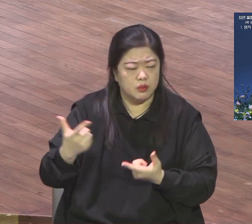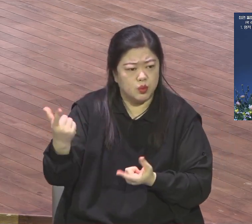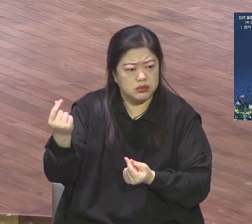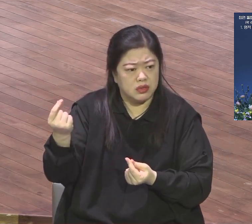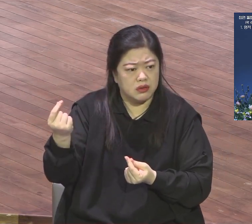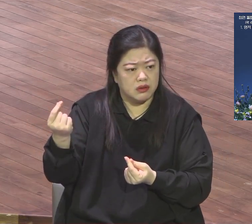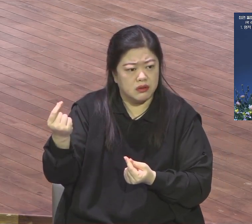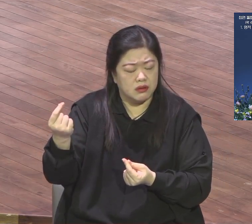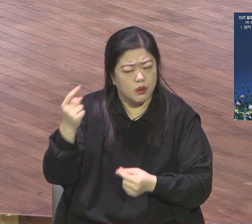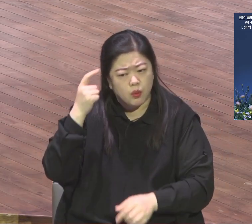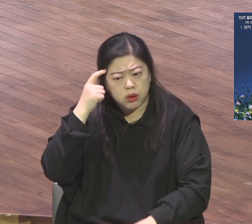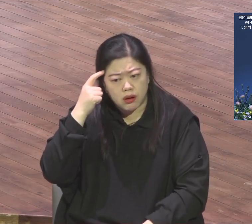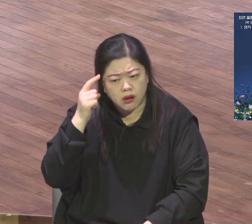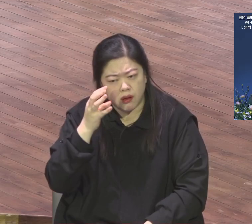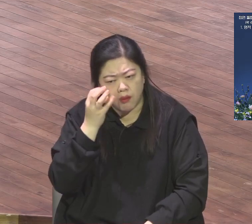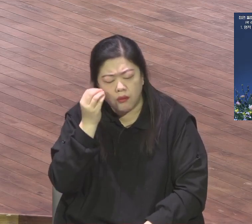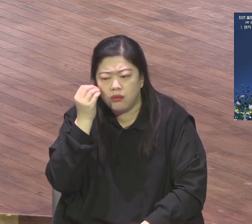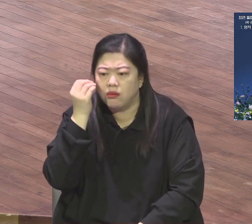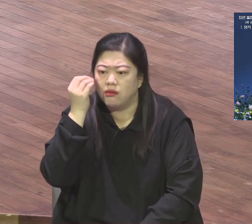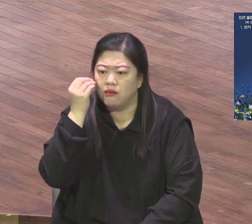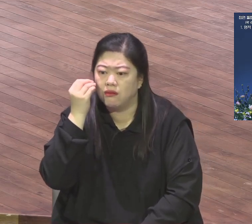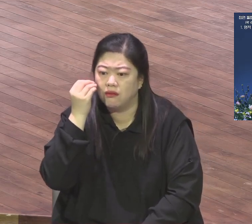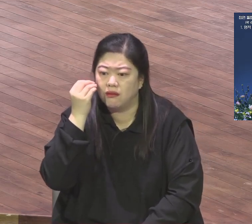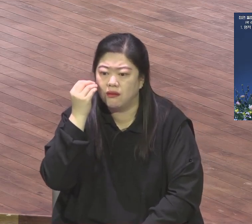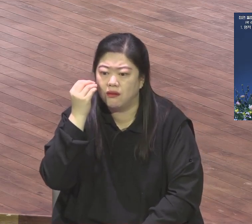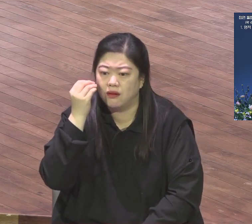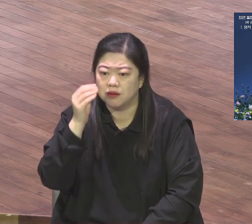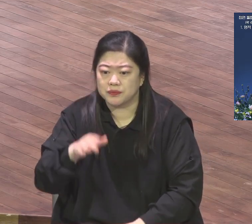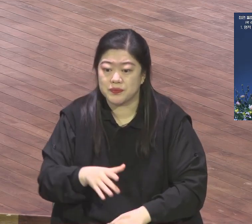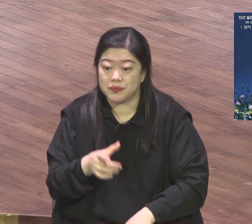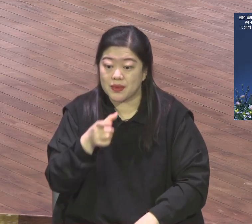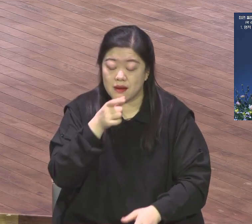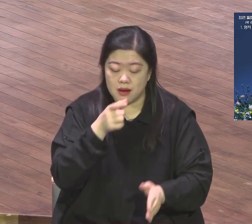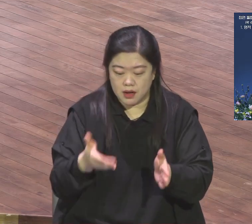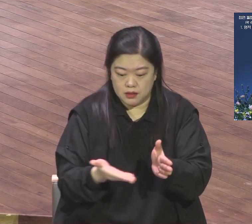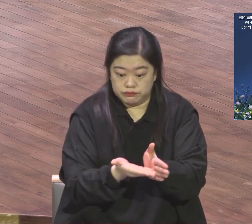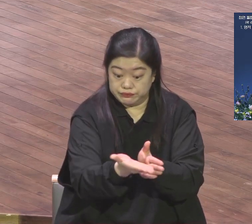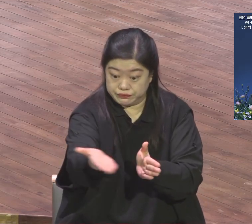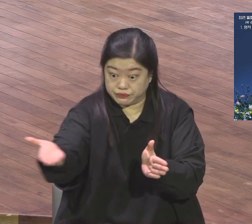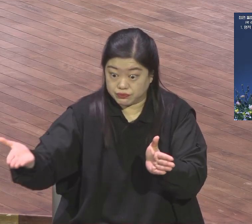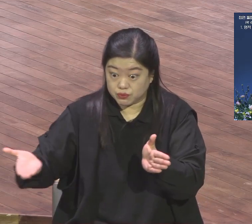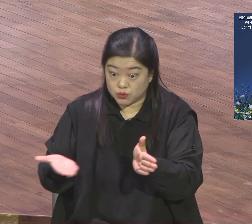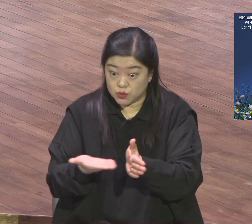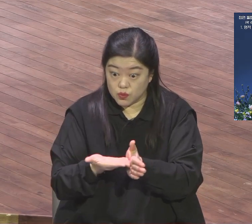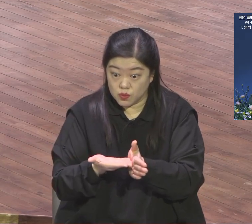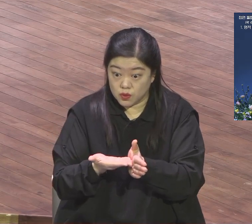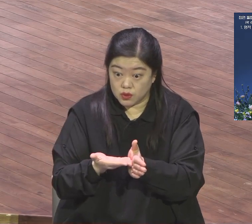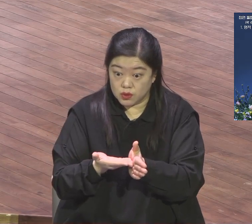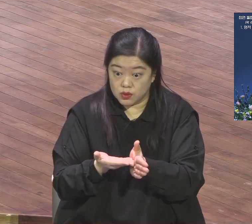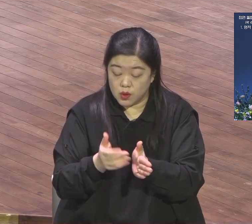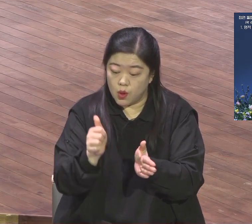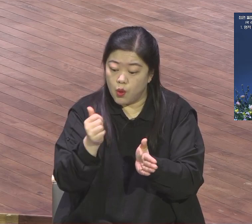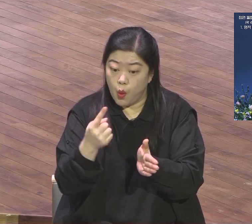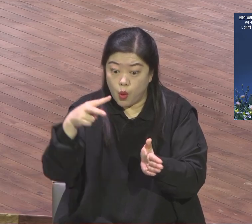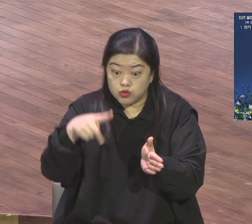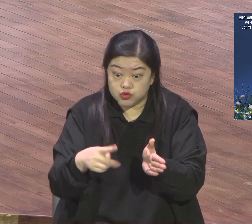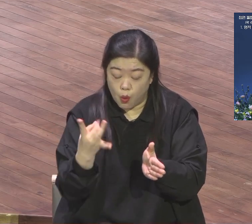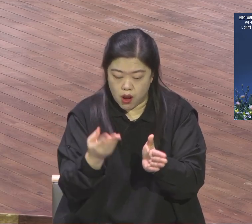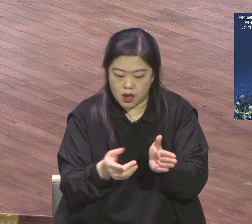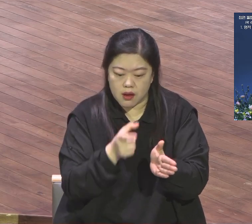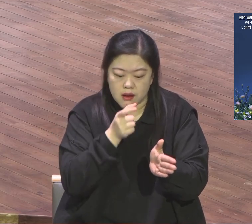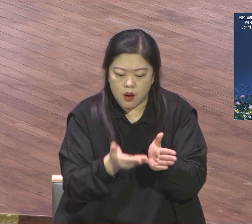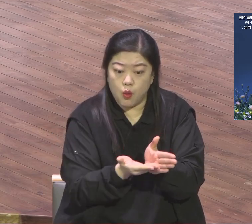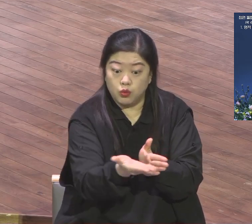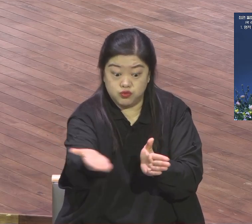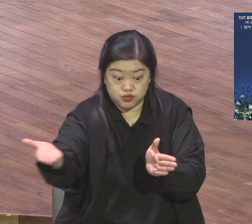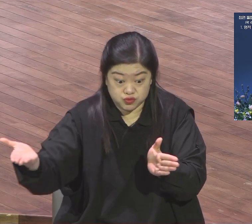갈릴리 바다에는요 맹렬한 광풍이 자주 일어난다 그래요. 그 이유가 뭐냐? 갈릴리 바다 주변